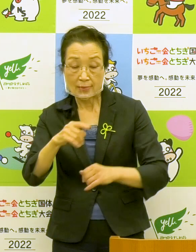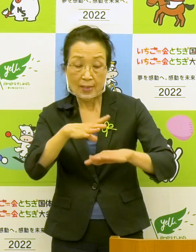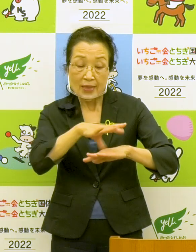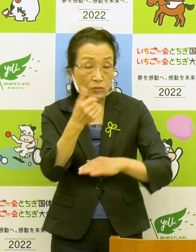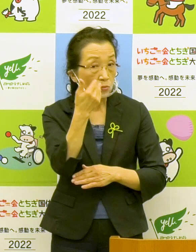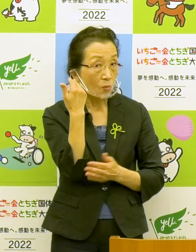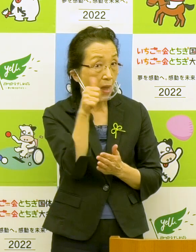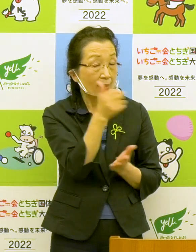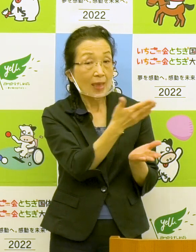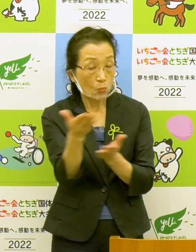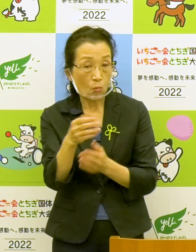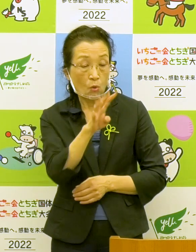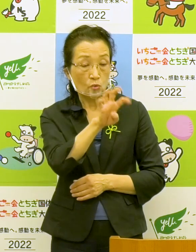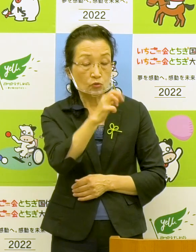では